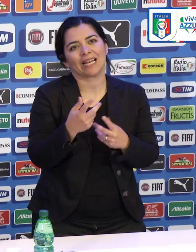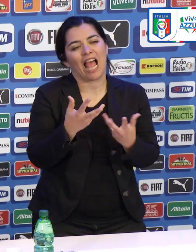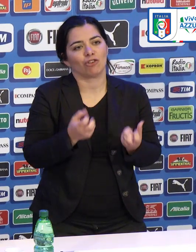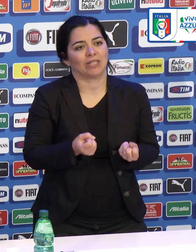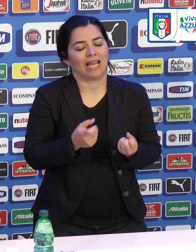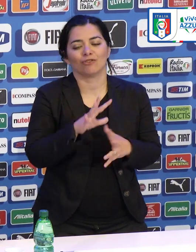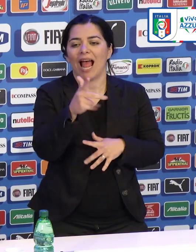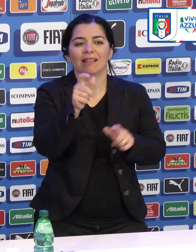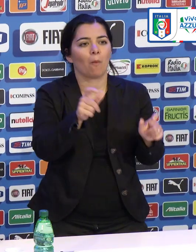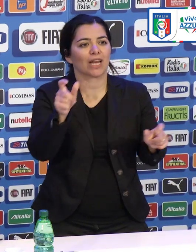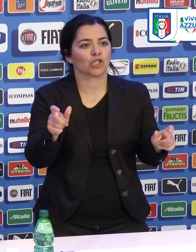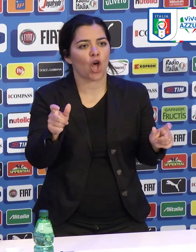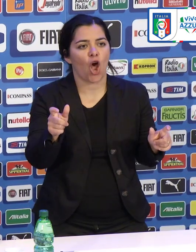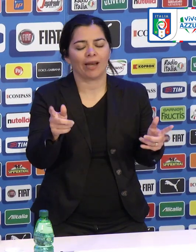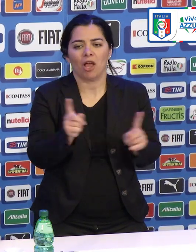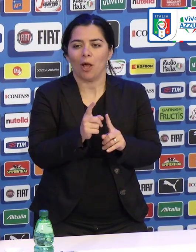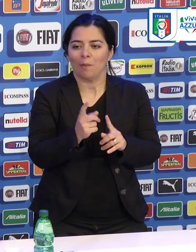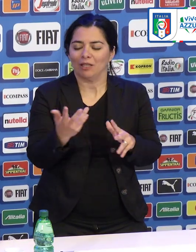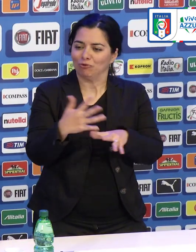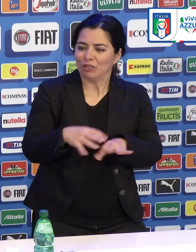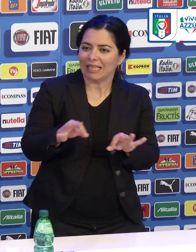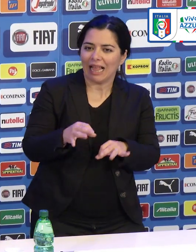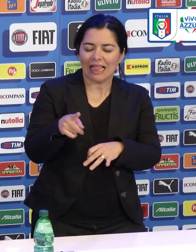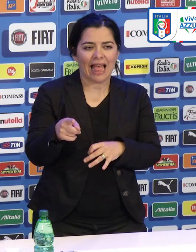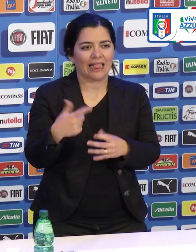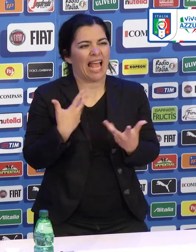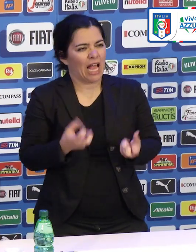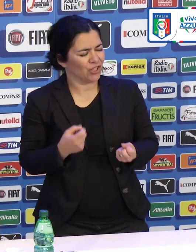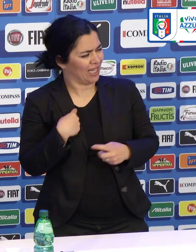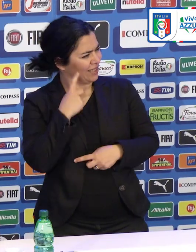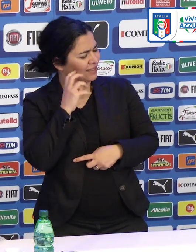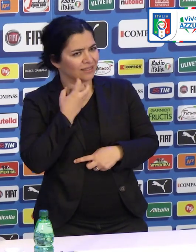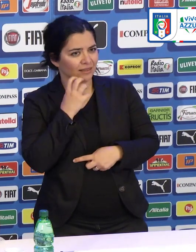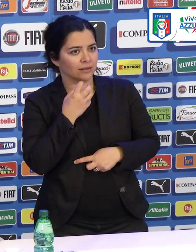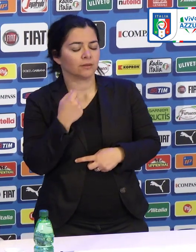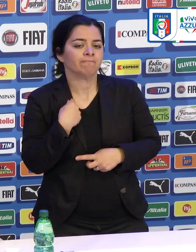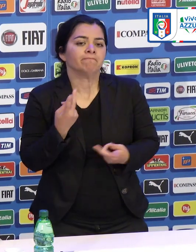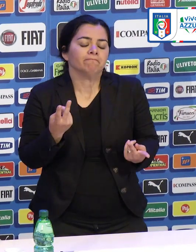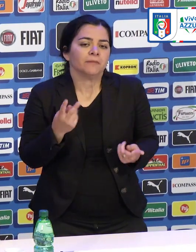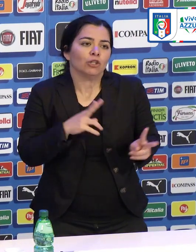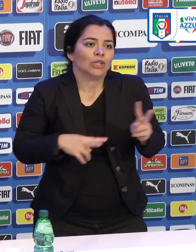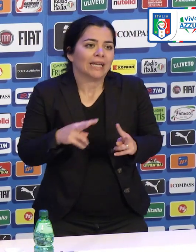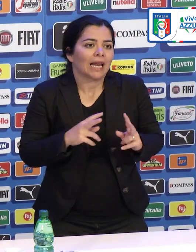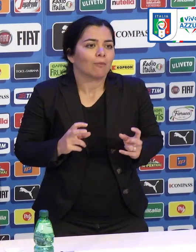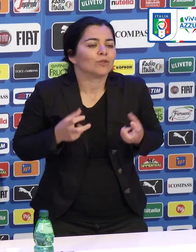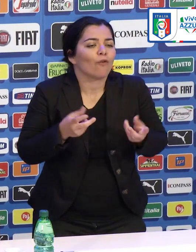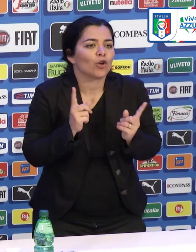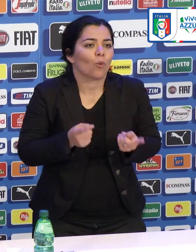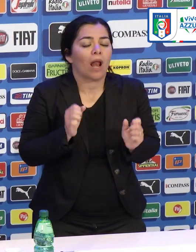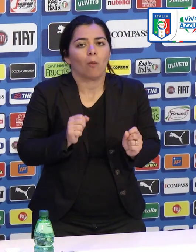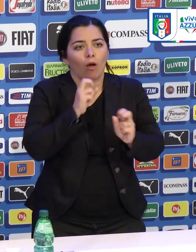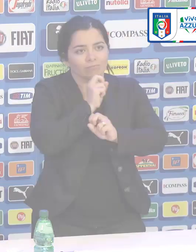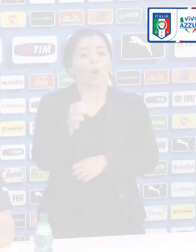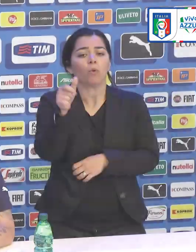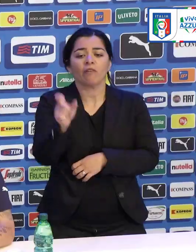non c'entrano niente, ma cercheremo di fare qualcosa in più, qualche appello, qualche cosa per fare in modo che tutto